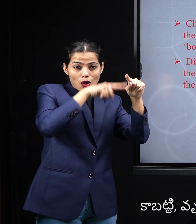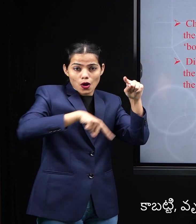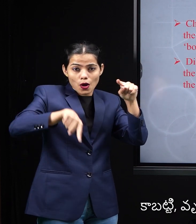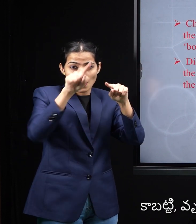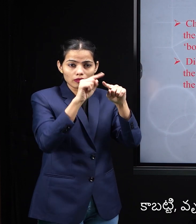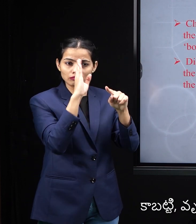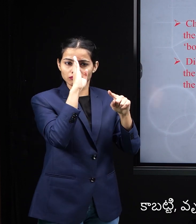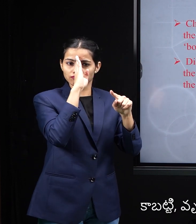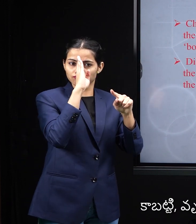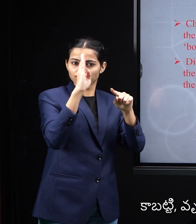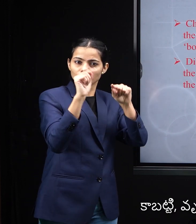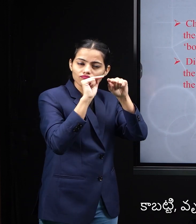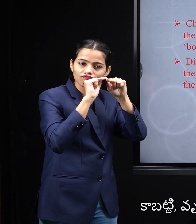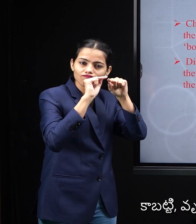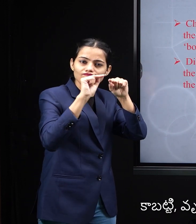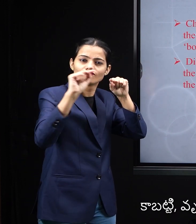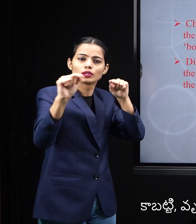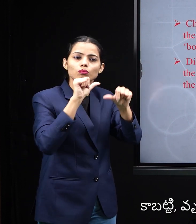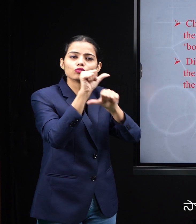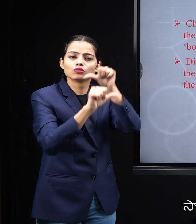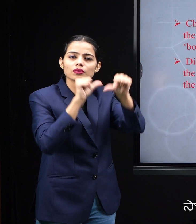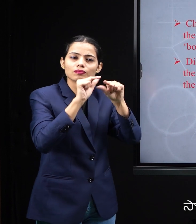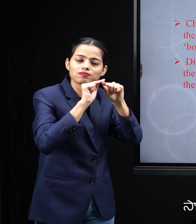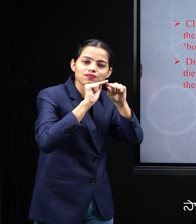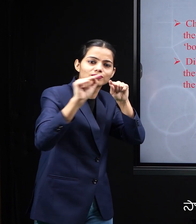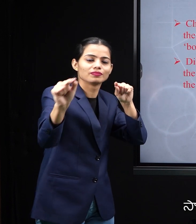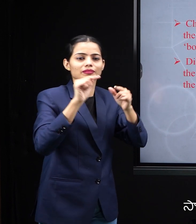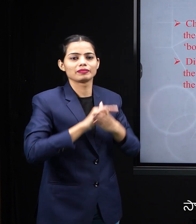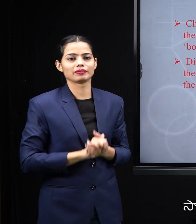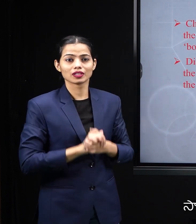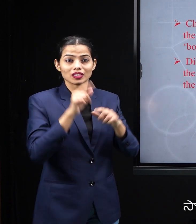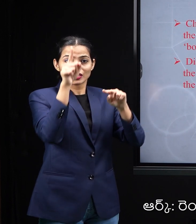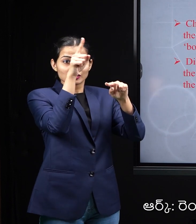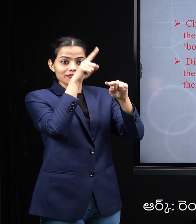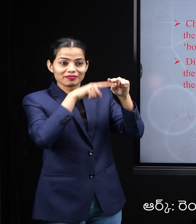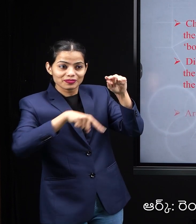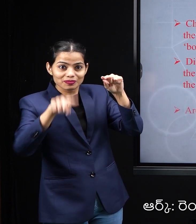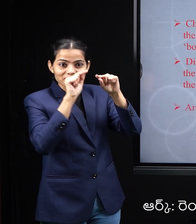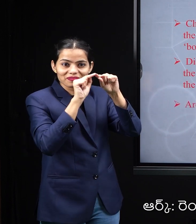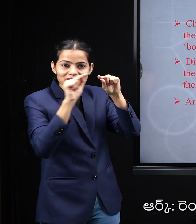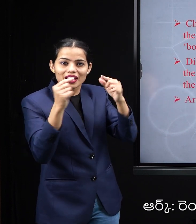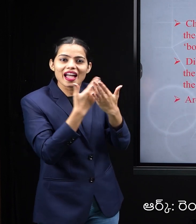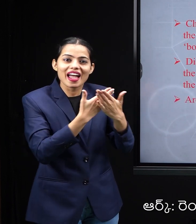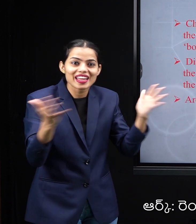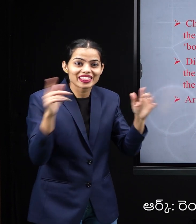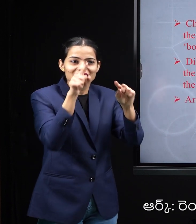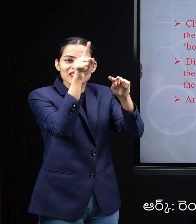వృత్తంలో వ్యాసం అనేది వృత్తంలో సాధ్యమయ్యే పొడవైన తీగ. ఆర్క్ రెండు బిందువులను కలిపే